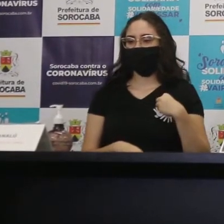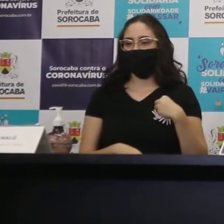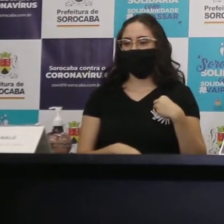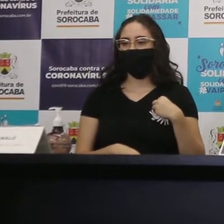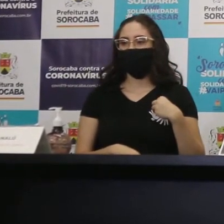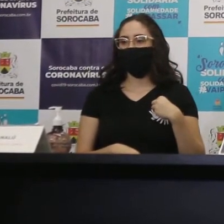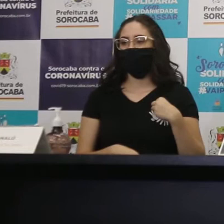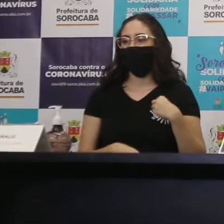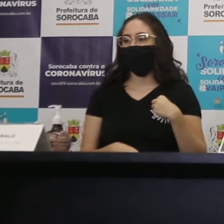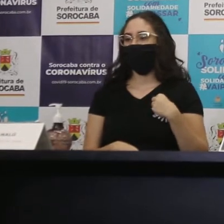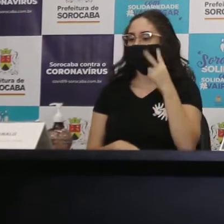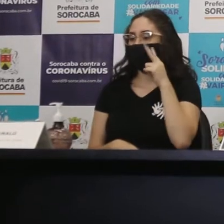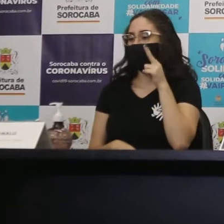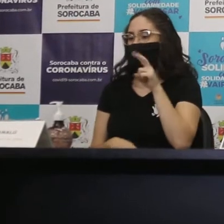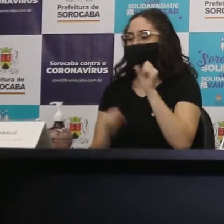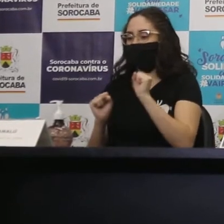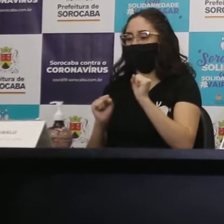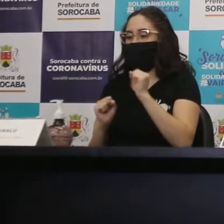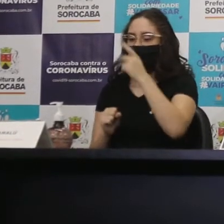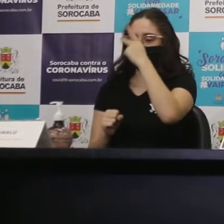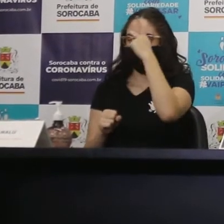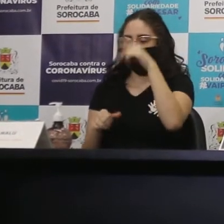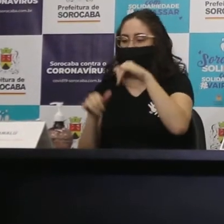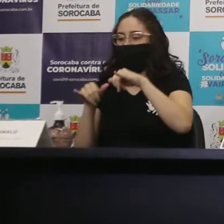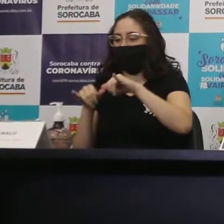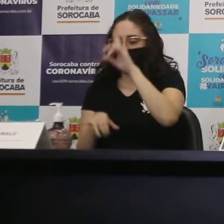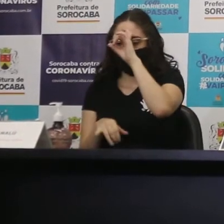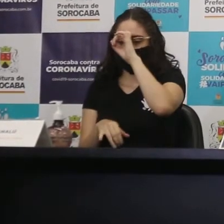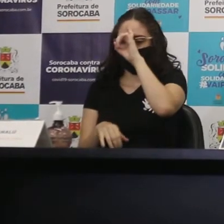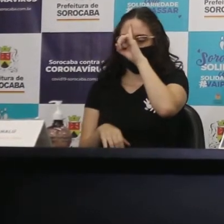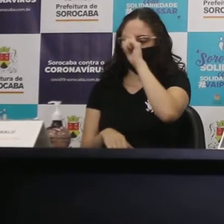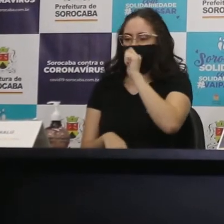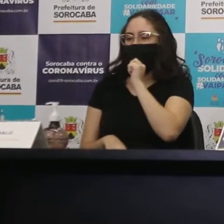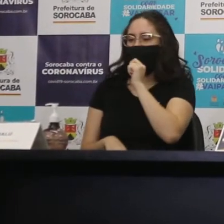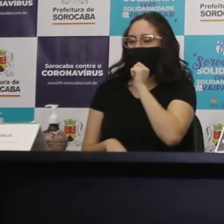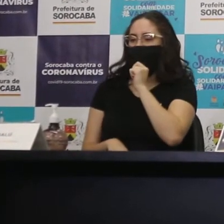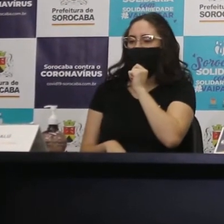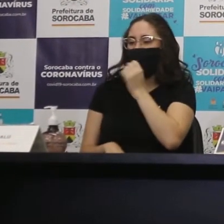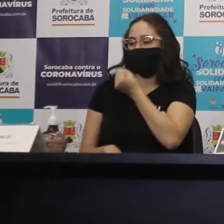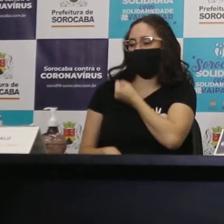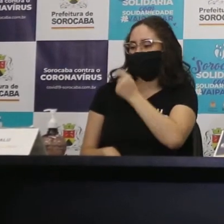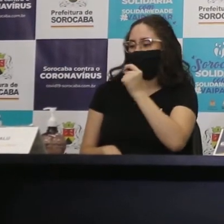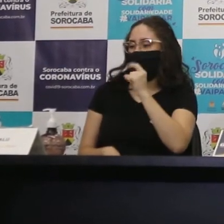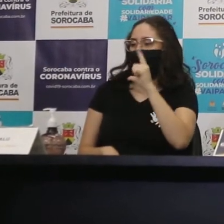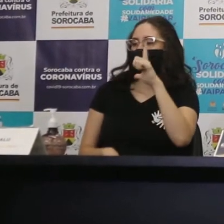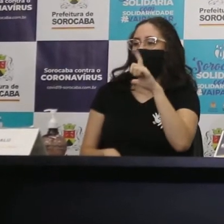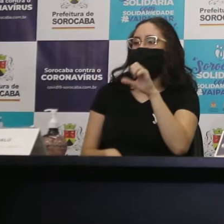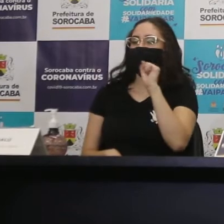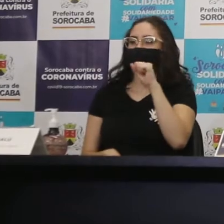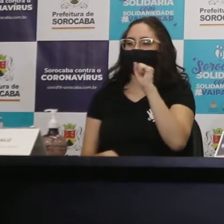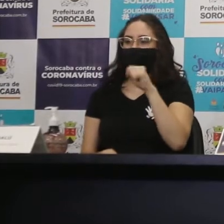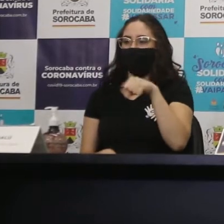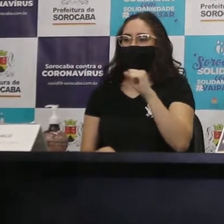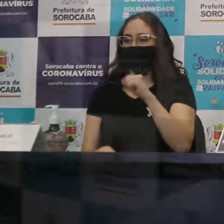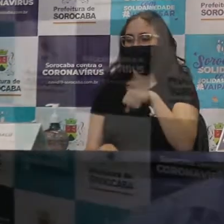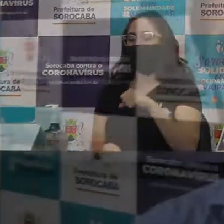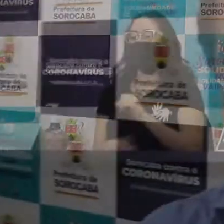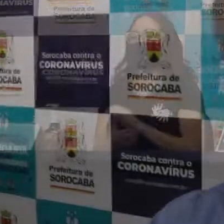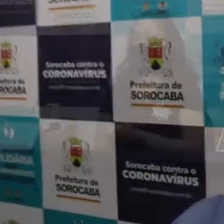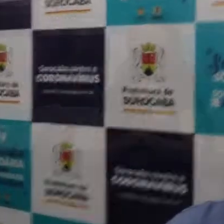taxa de ocupação hospitalar. Você fala, a taxa de ocupação hospitalar continua alta. É, mas ela continua alta, mas ela é